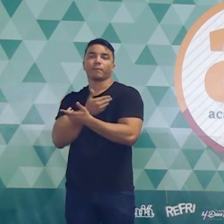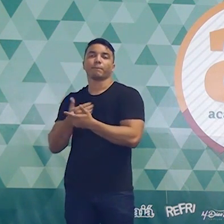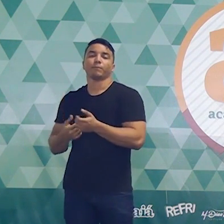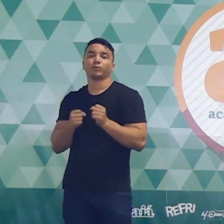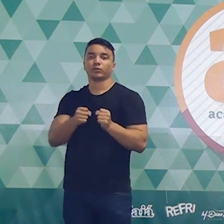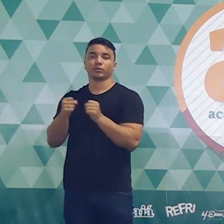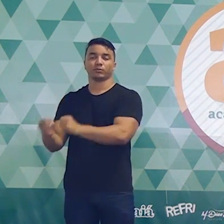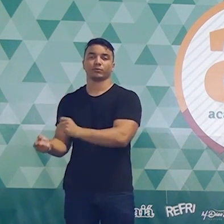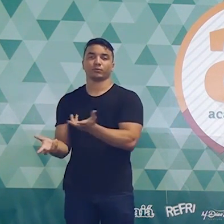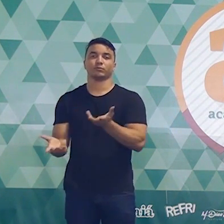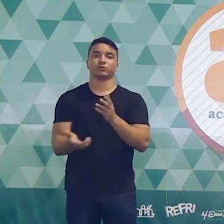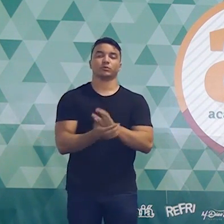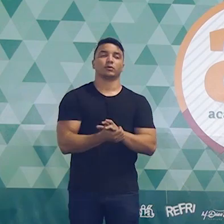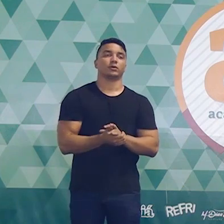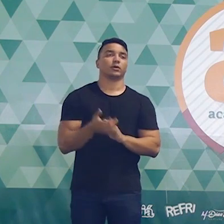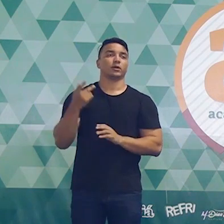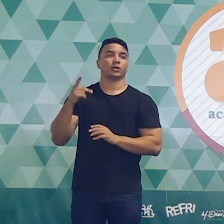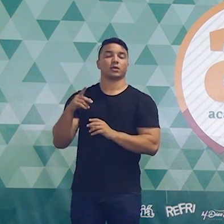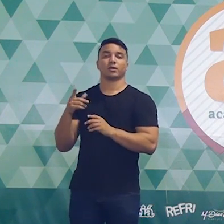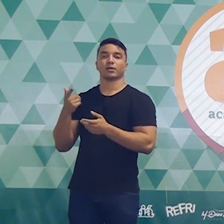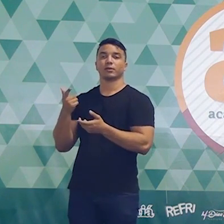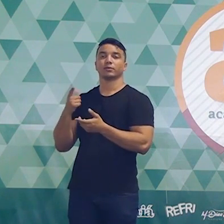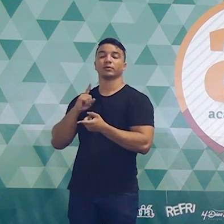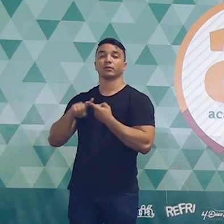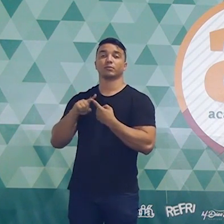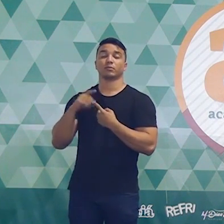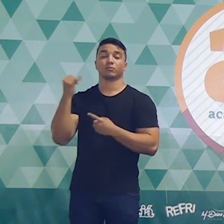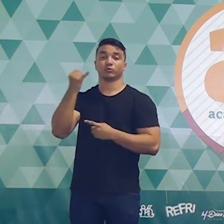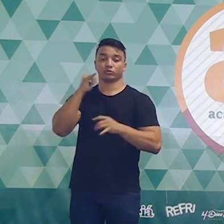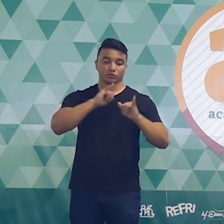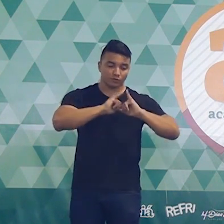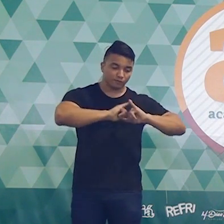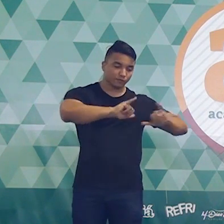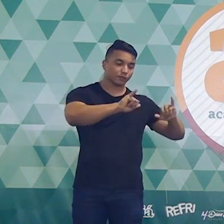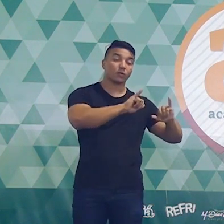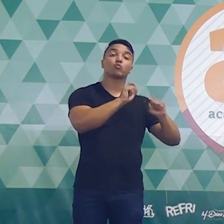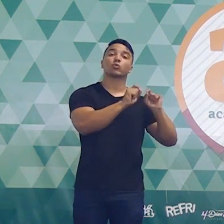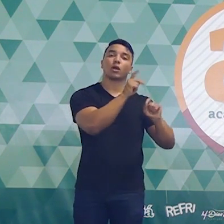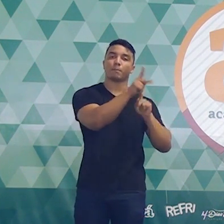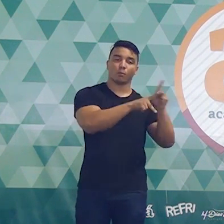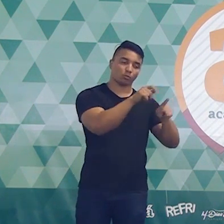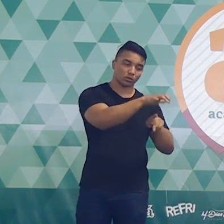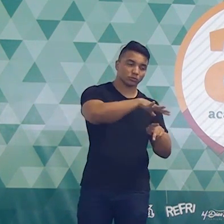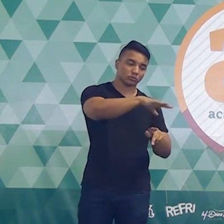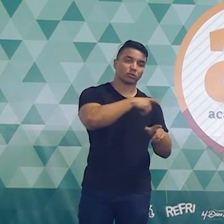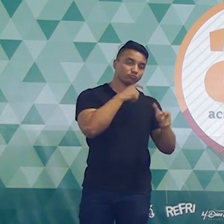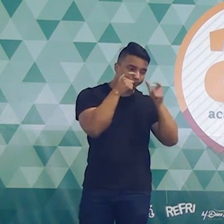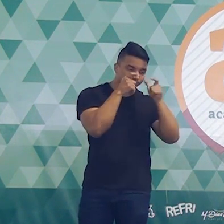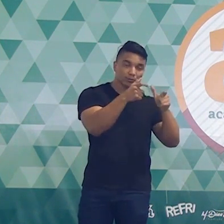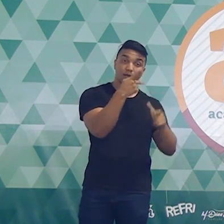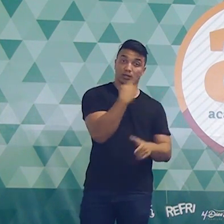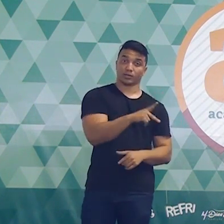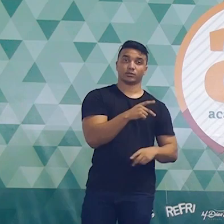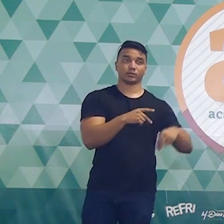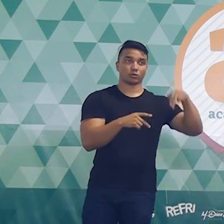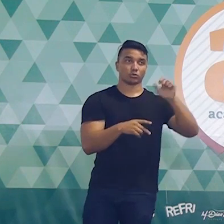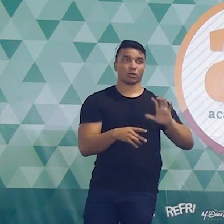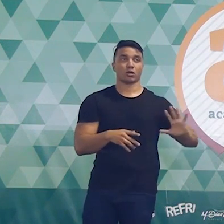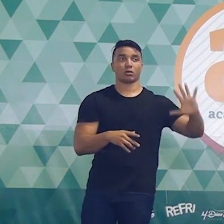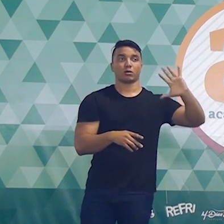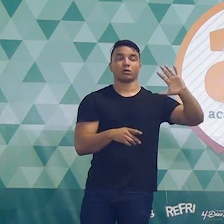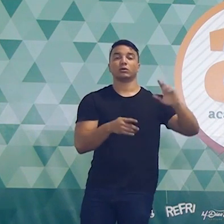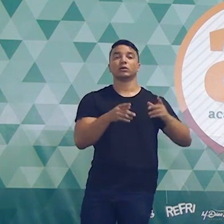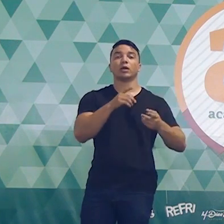público. O papel da imprensa é trazer informes à população sobre as causas de interesse nacional, até contribuir